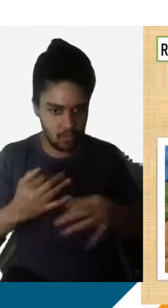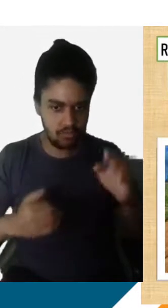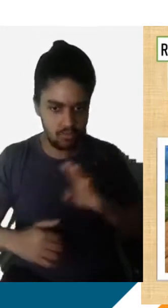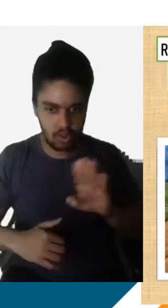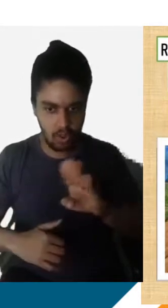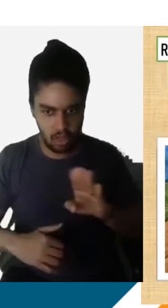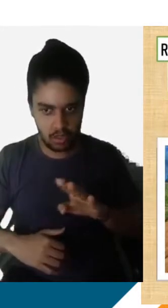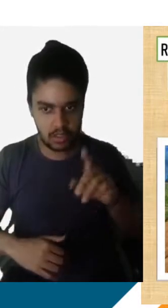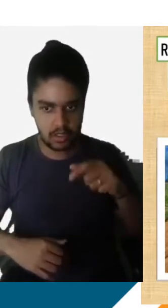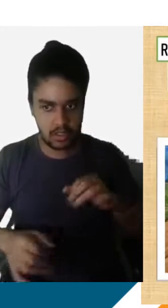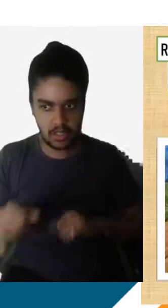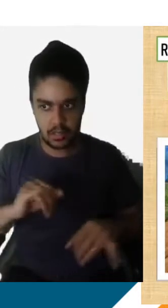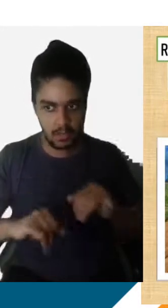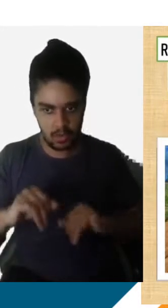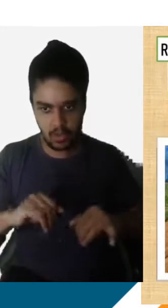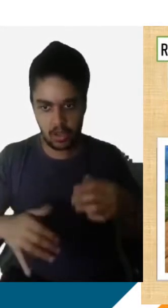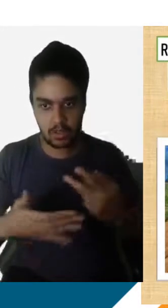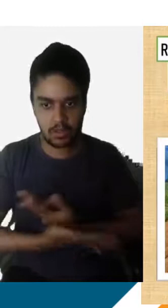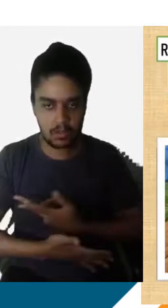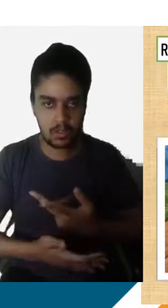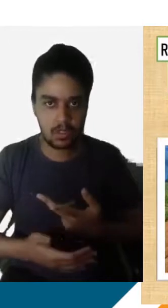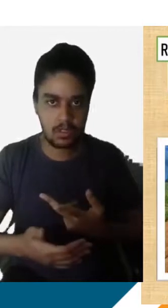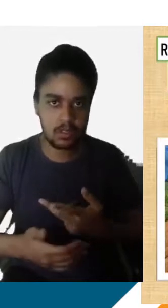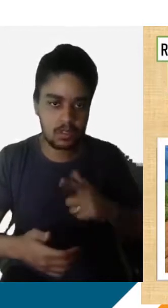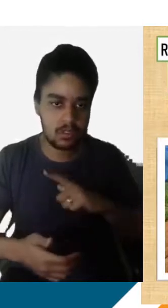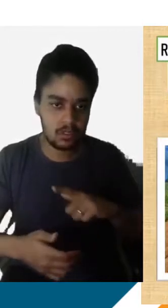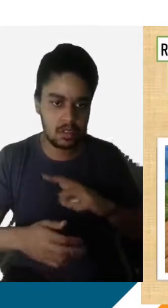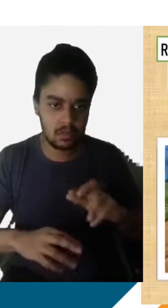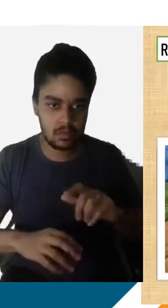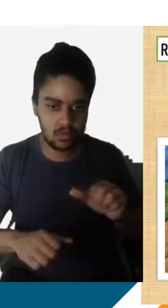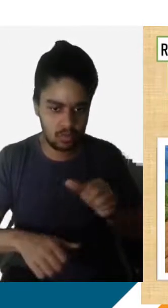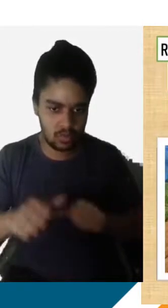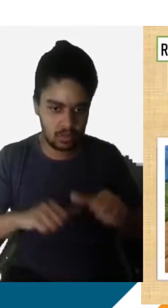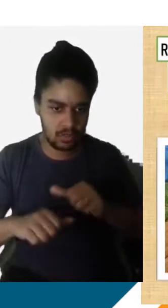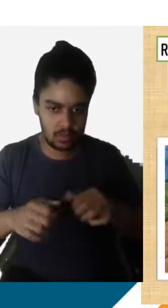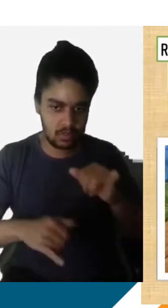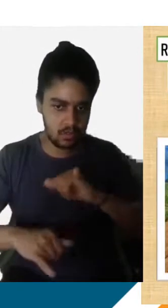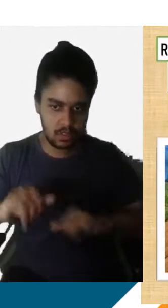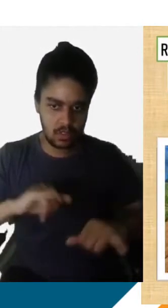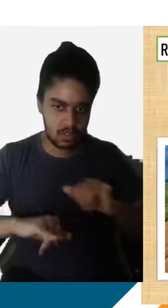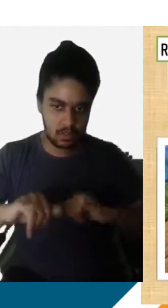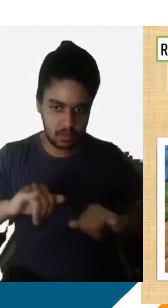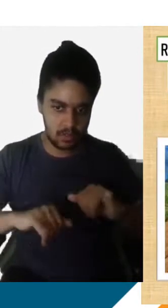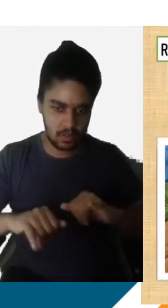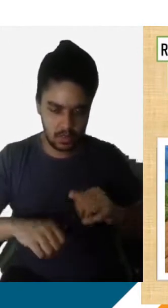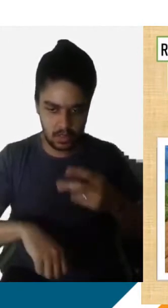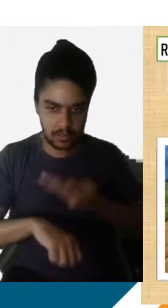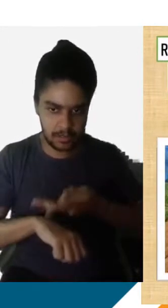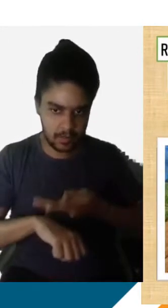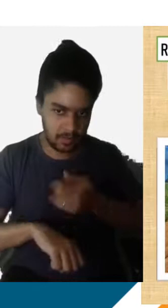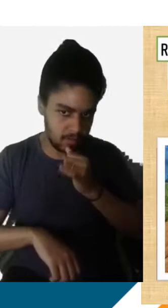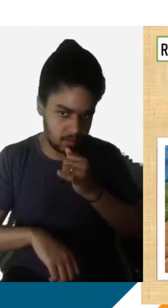O intemperismo químico se refere quando há uma alteração da propriedade química